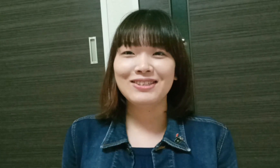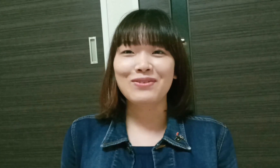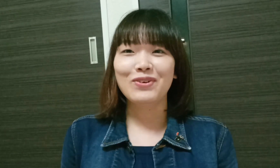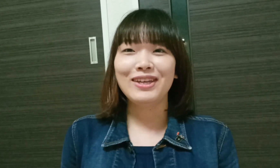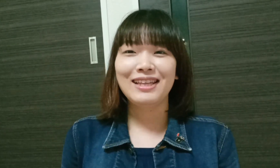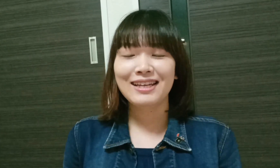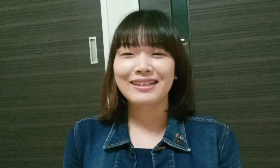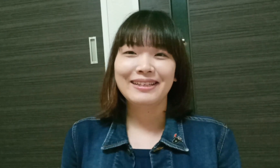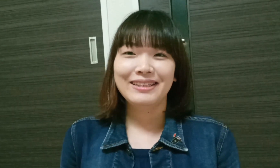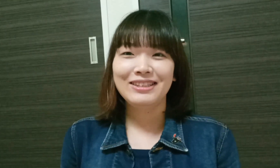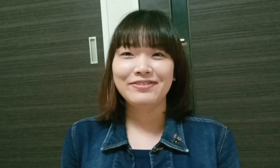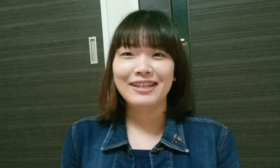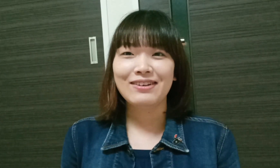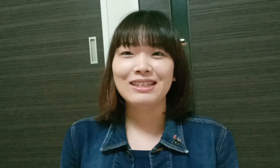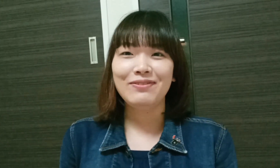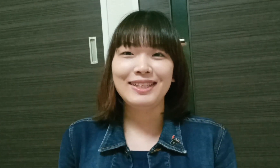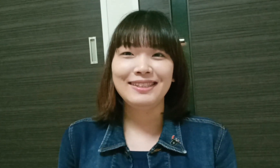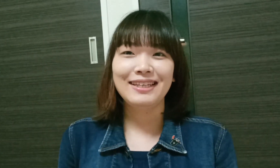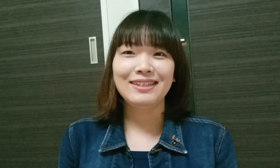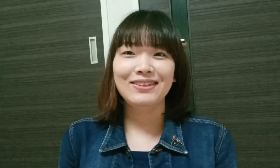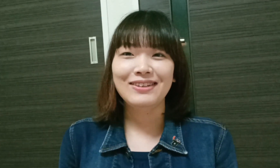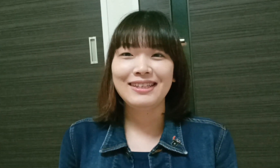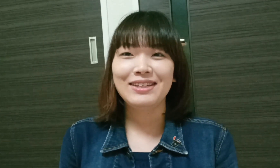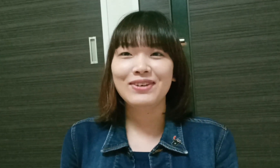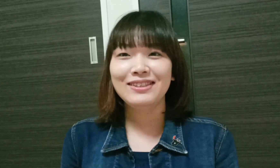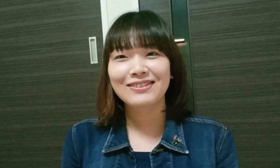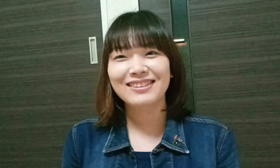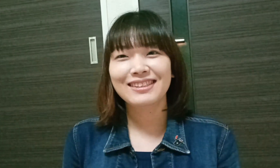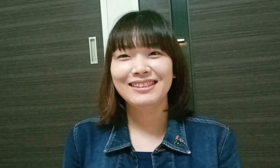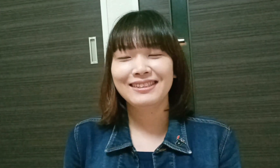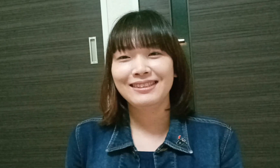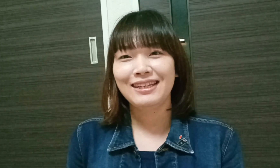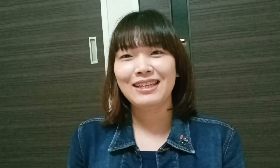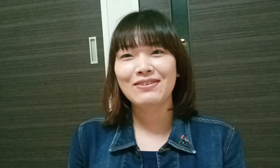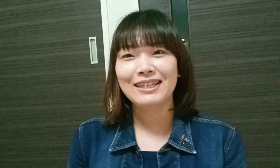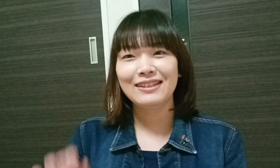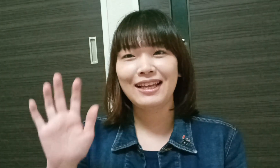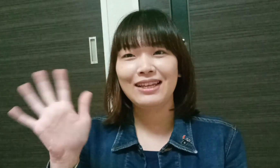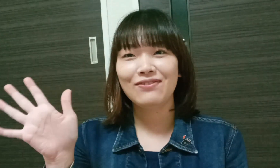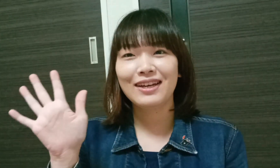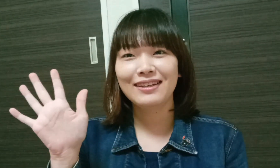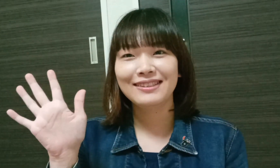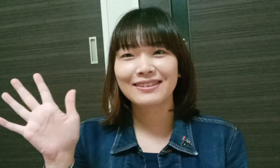つ覚えて手話でおしゃべりできるようになりましょう。では失礼します。